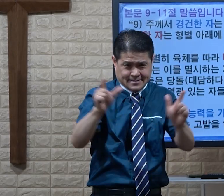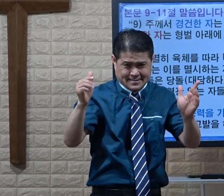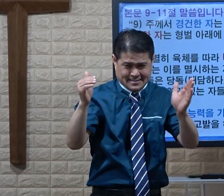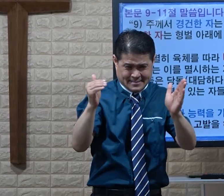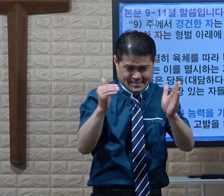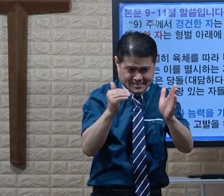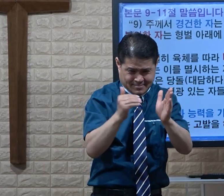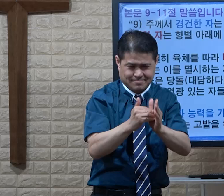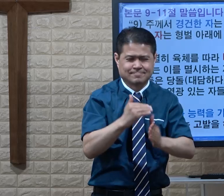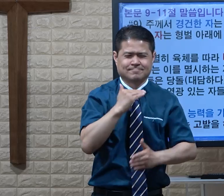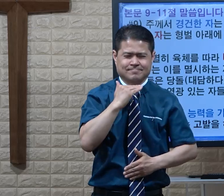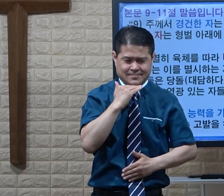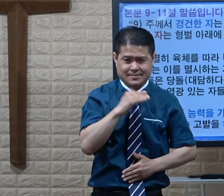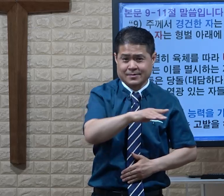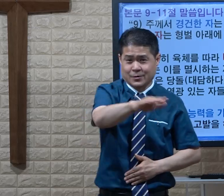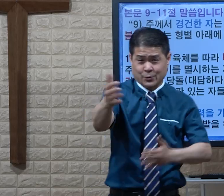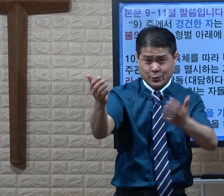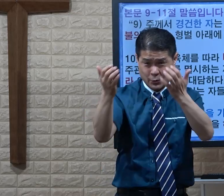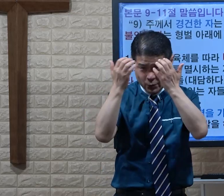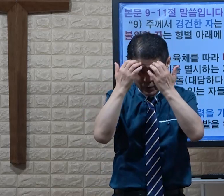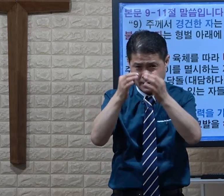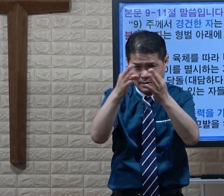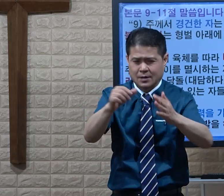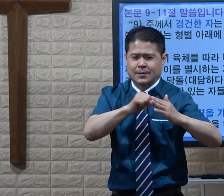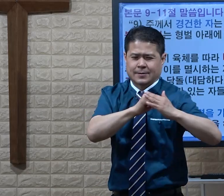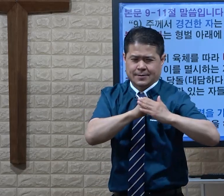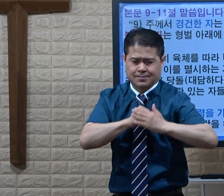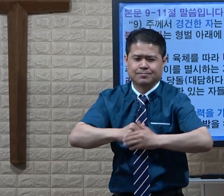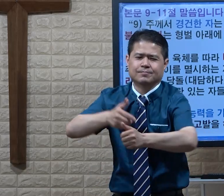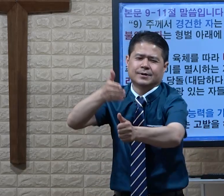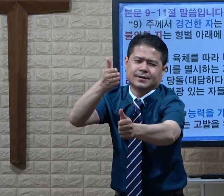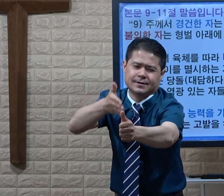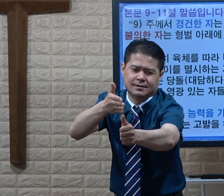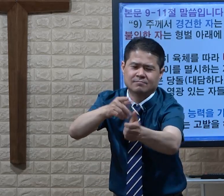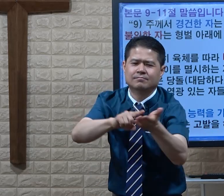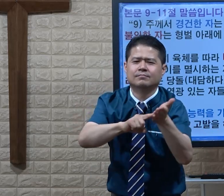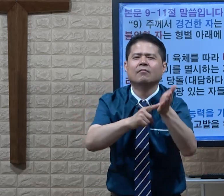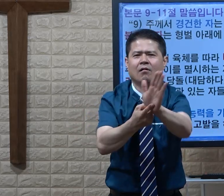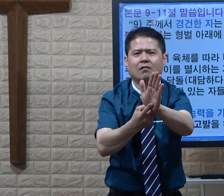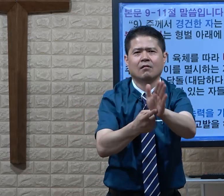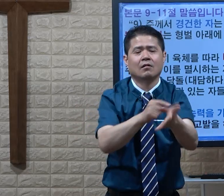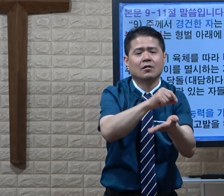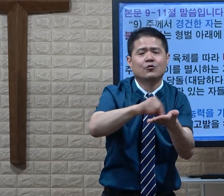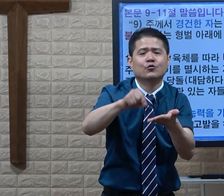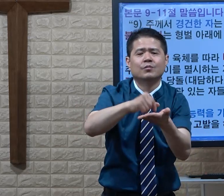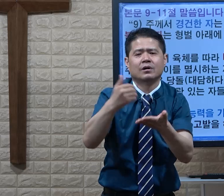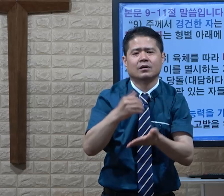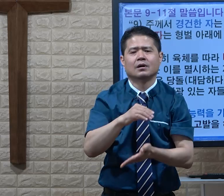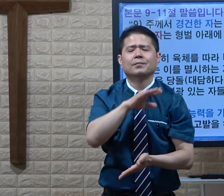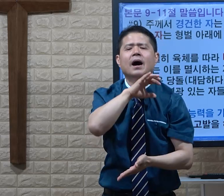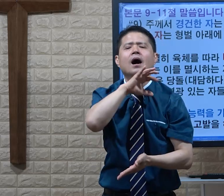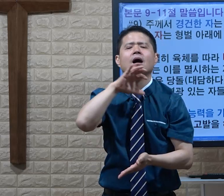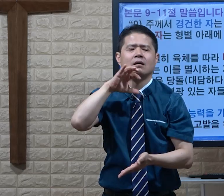다 열거를 하시고 그것을 기다리신다는 것입니다. 그럼 여러분들 인내하시길